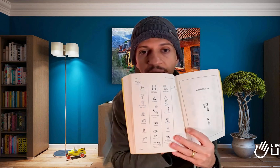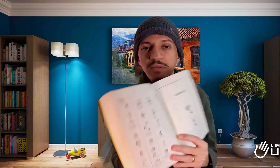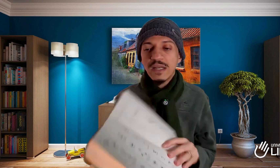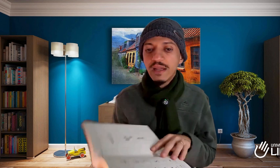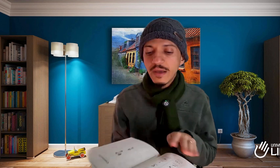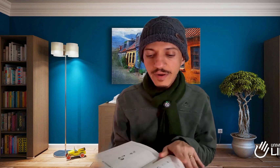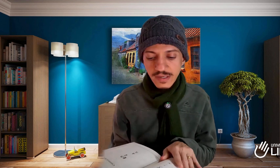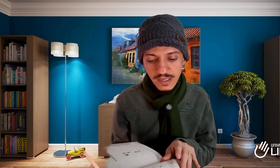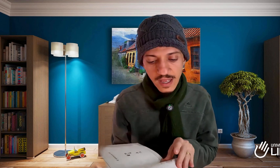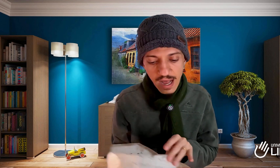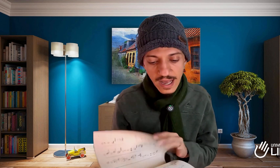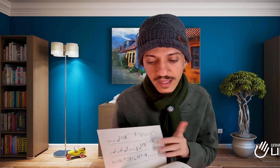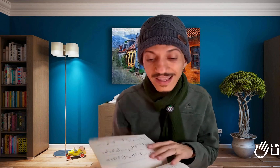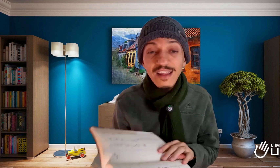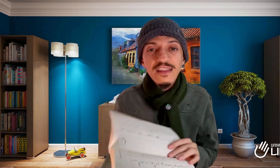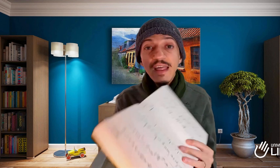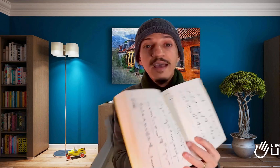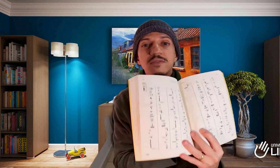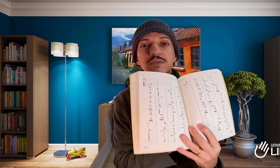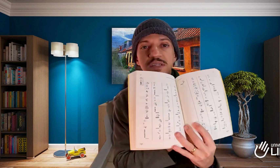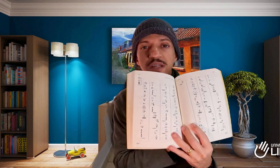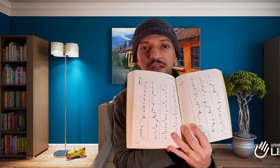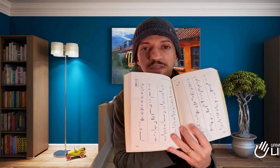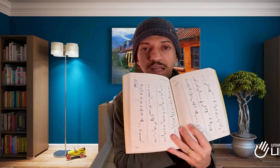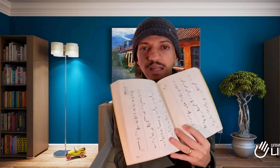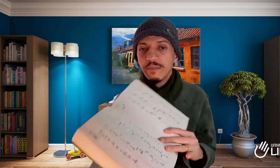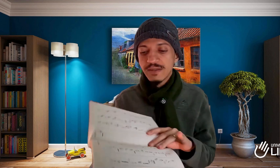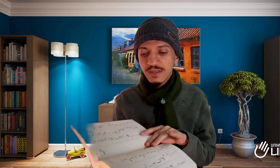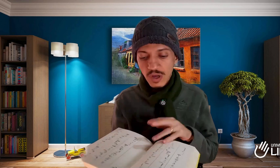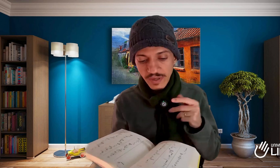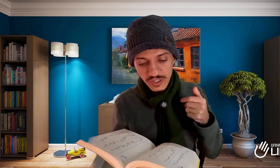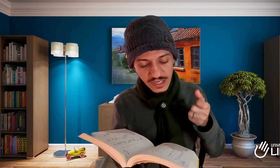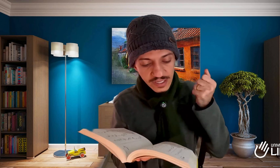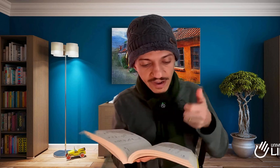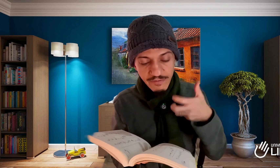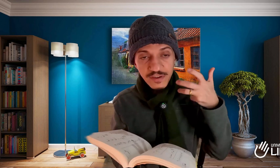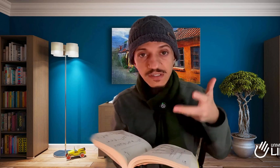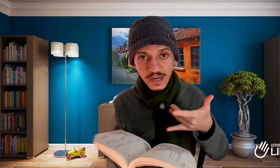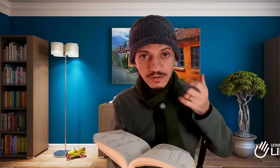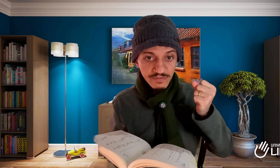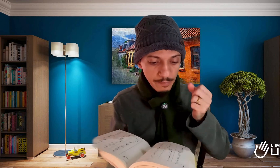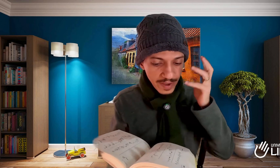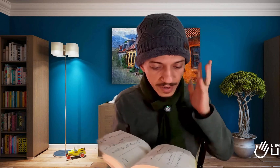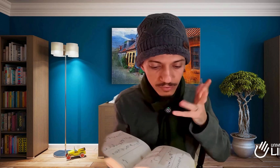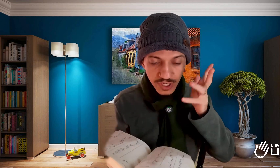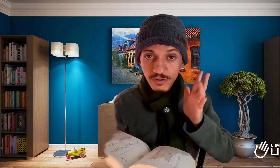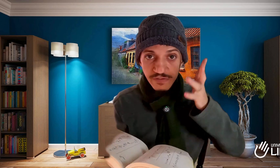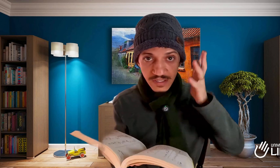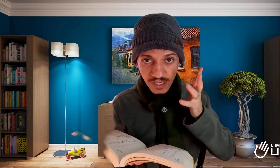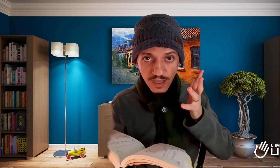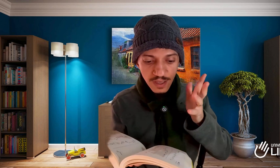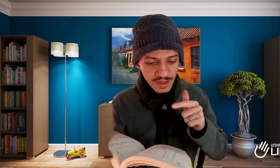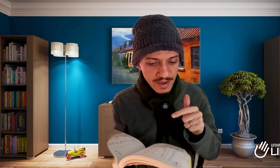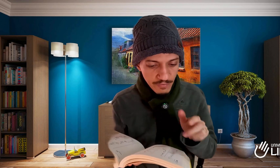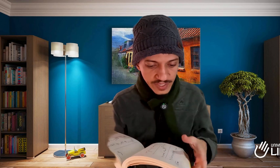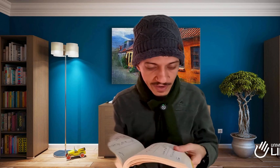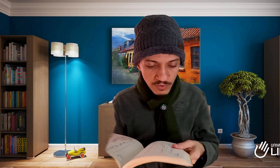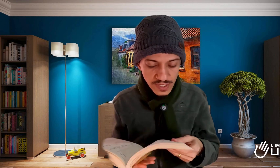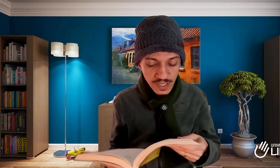em Libras, aqui tem textos escritos em Libras, então à medida em que você vai avançando, você vai pegando o jeito de fazer, você vai conseguir pegar